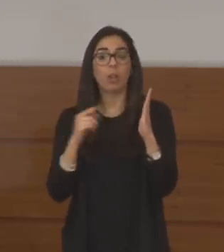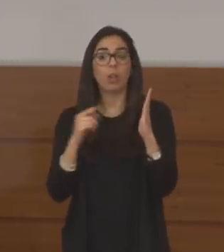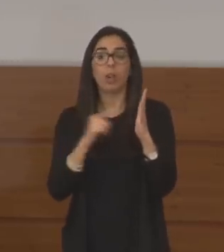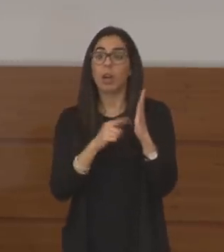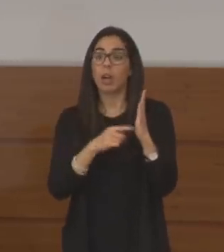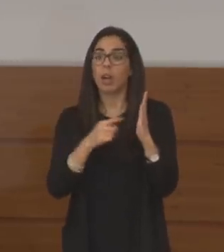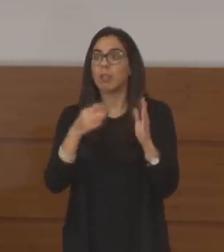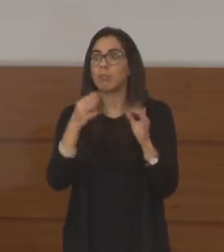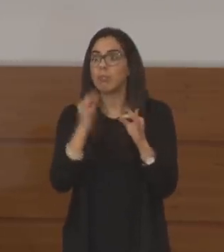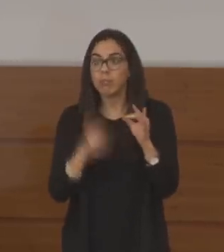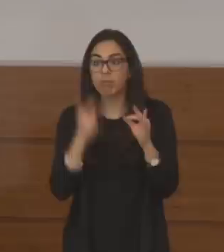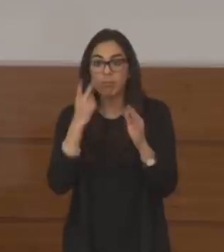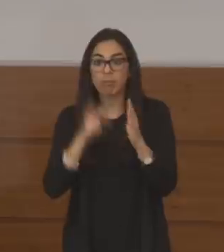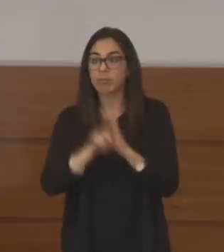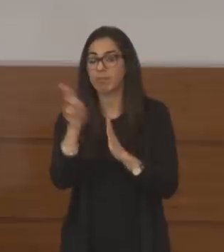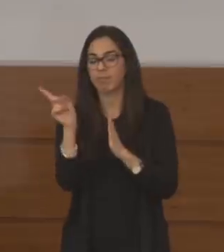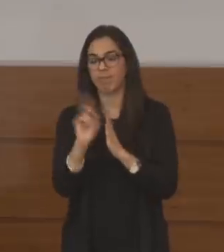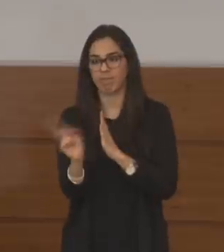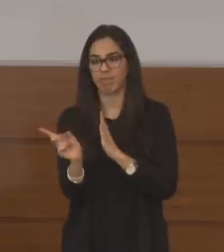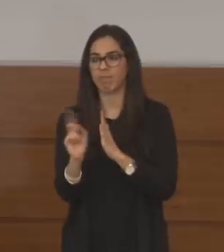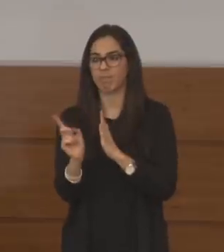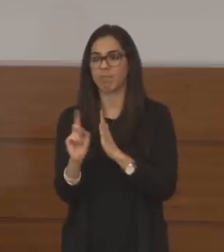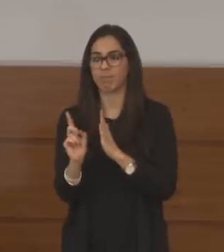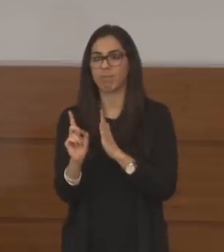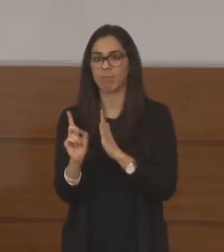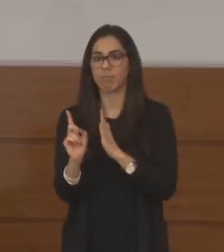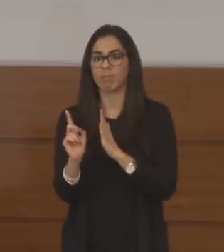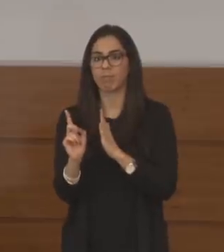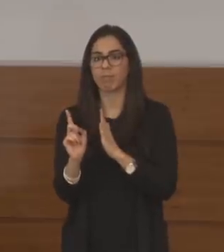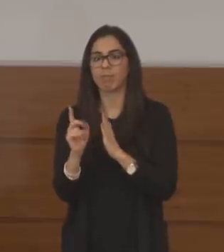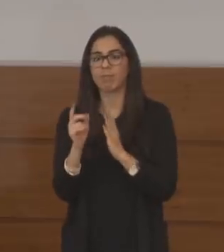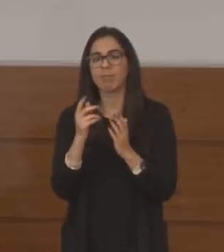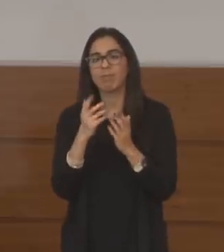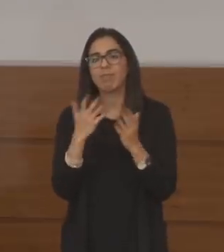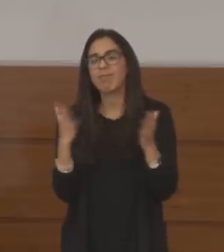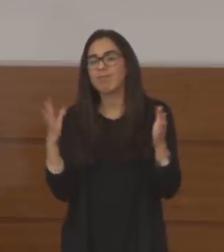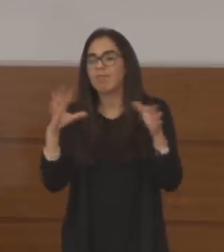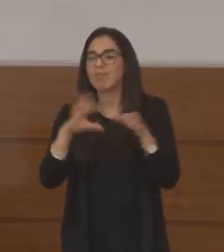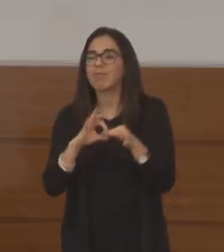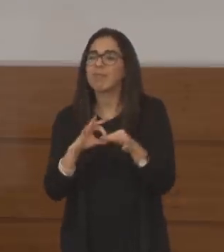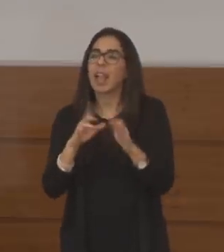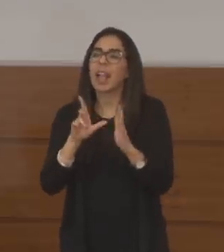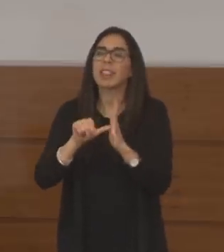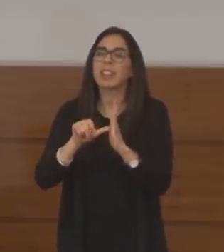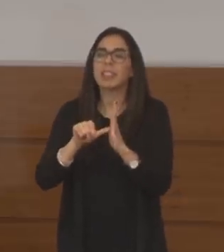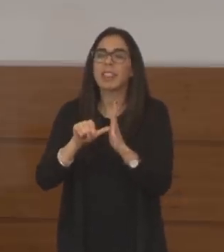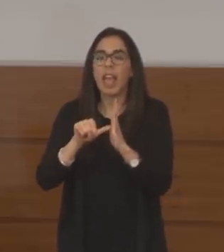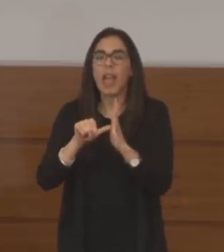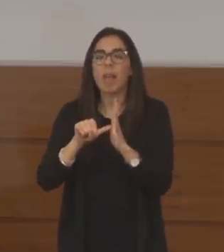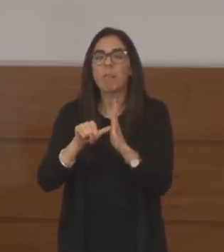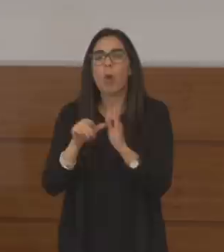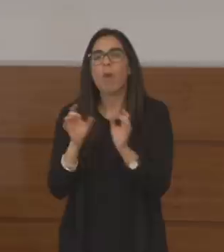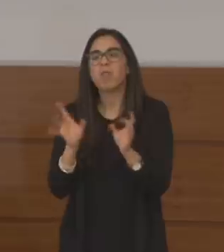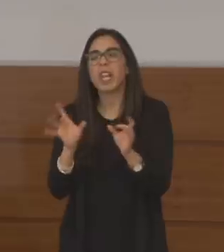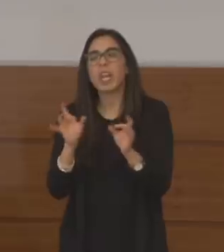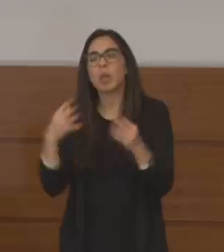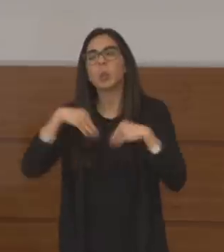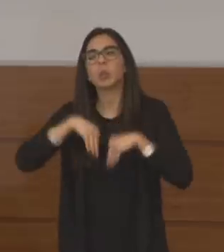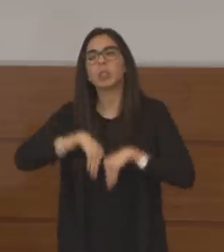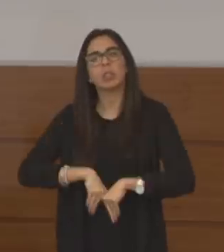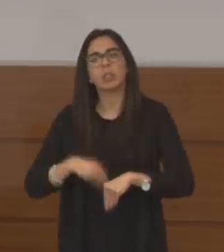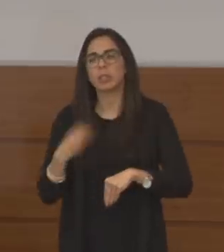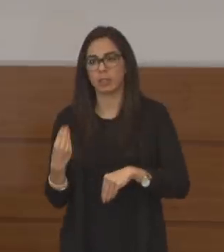istantanee ma richiedono sono coerenti con i tempi di incubazione abbiamo dato che il tempo di incubazione per quanto